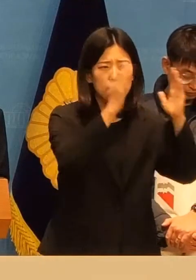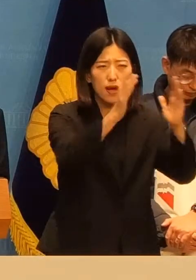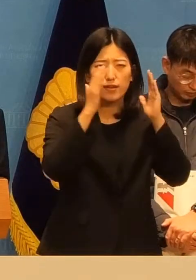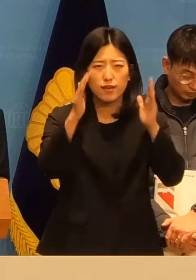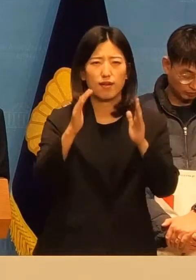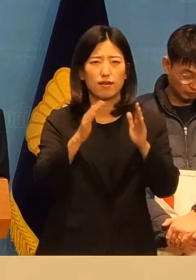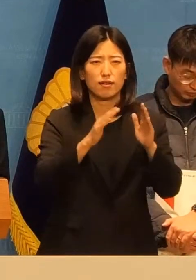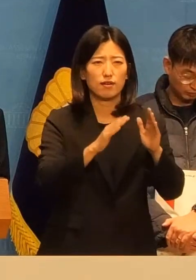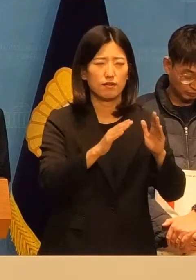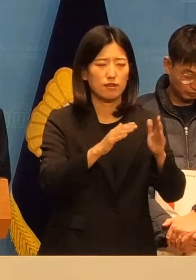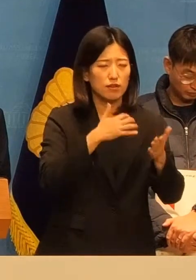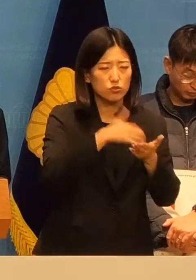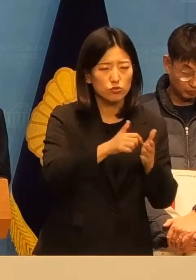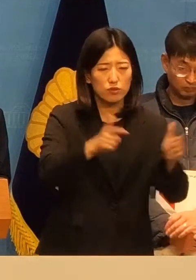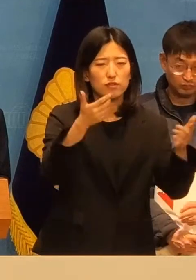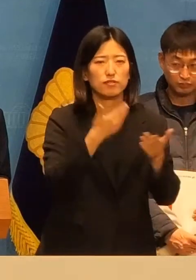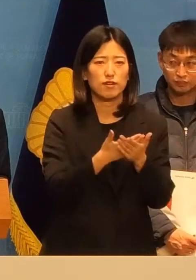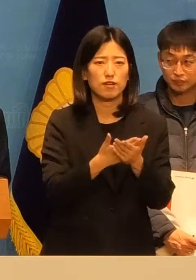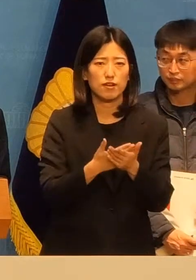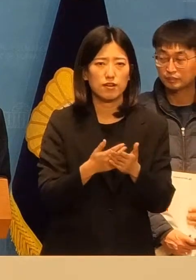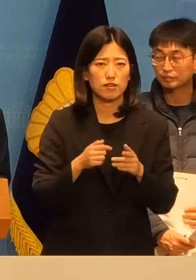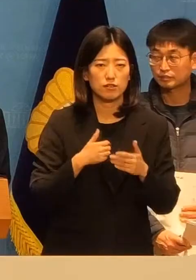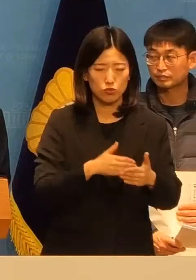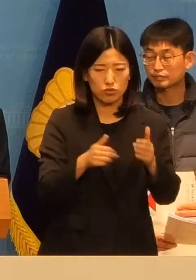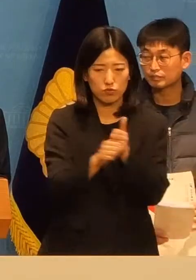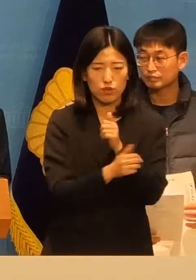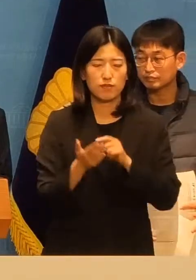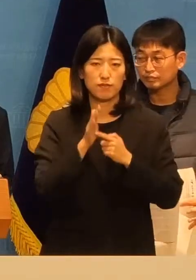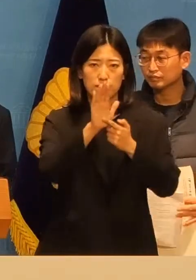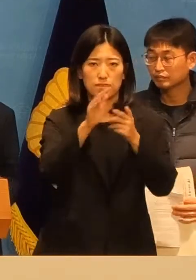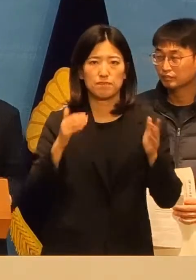연천 범시민 추진위원회.